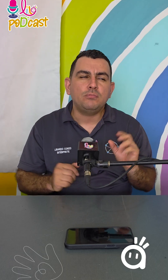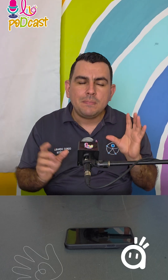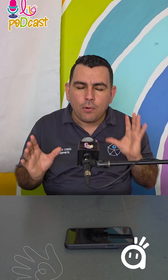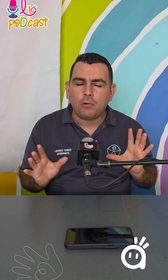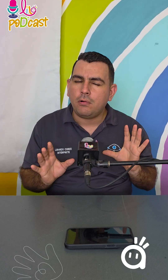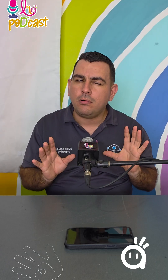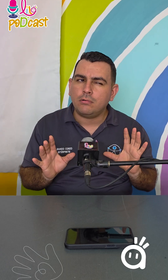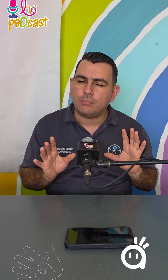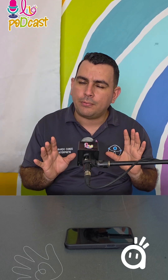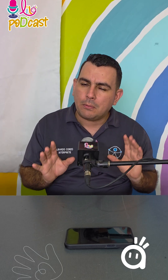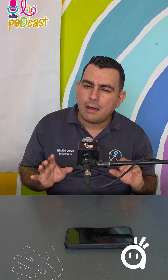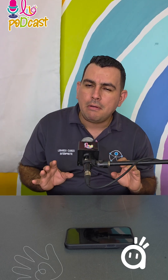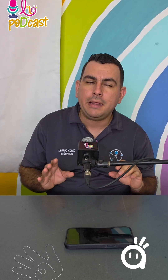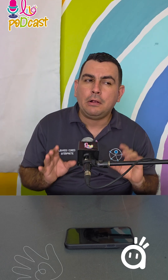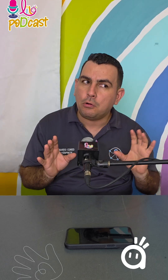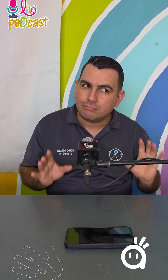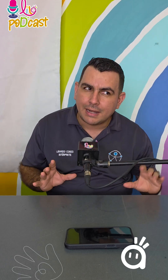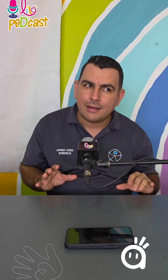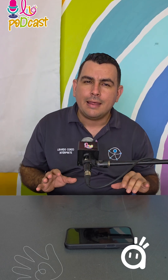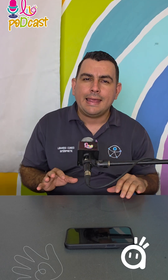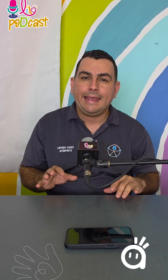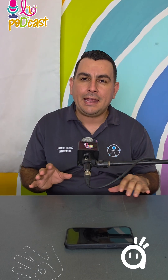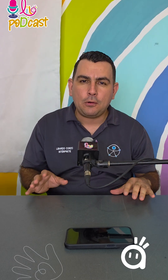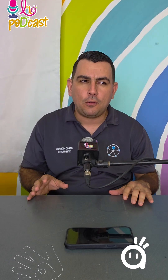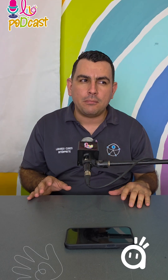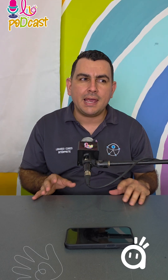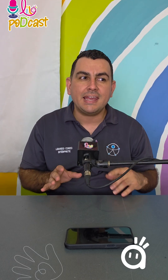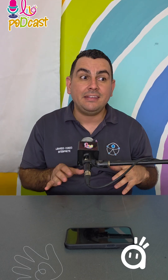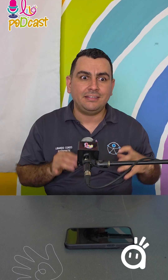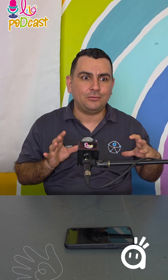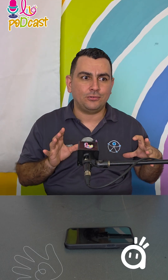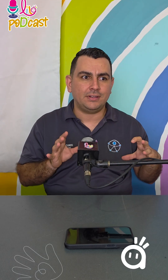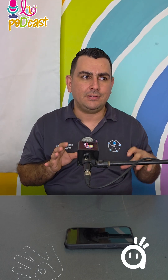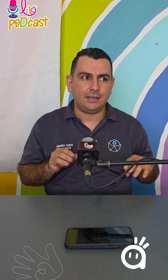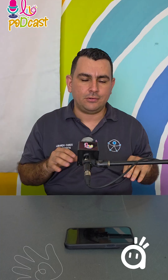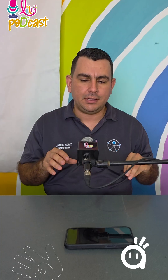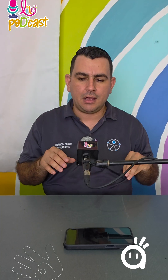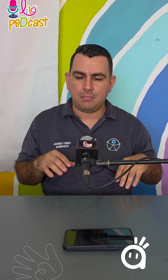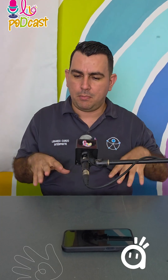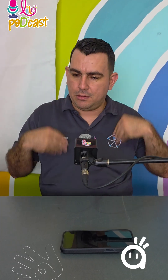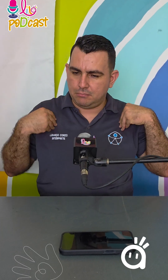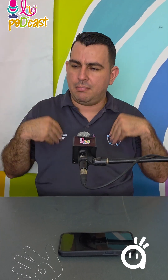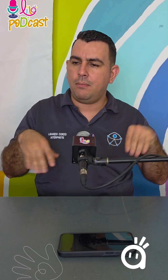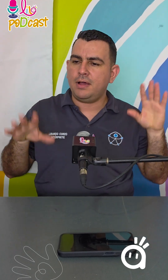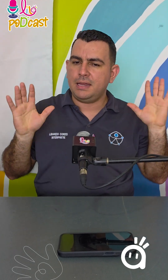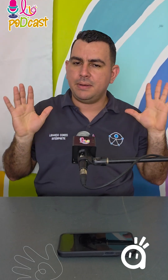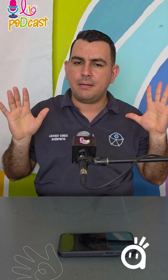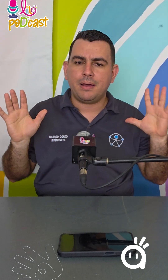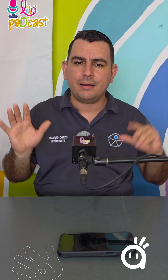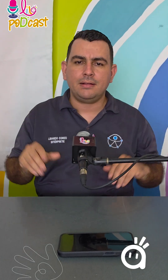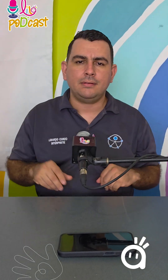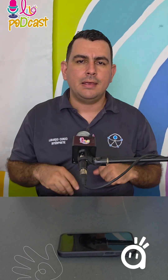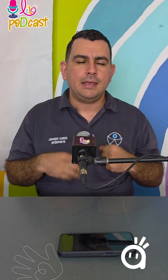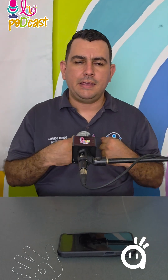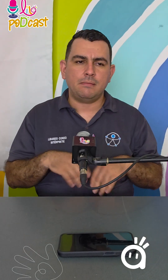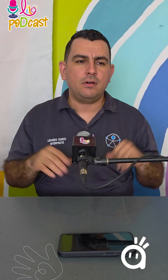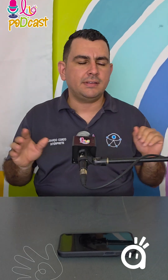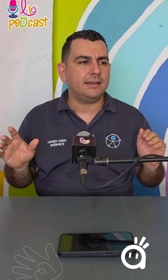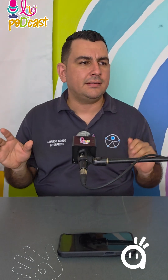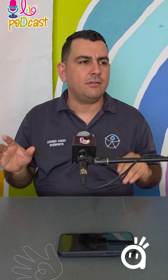muy poco probable encontrar que en Colombia hayan instituciones que ellos digan, bueno, vamos a eliminar barreras y vamos a hacer que sea